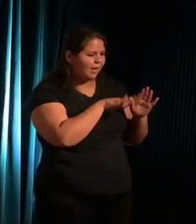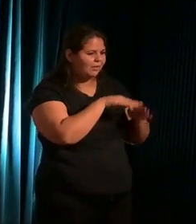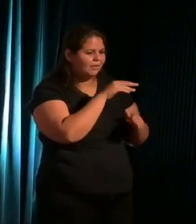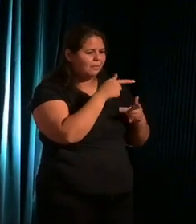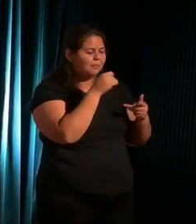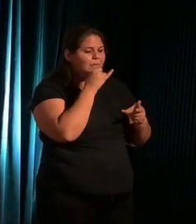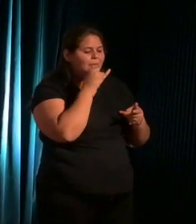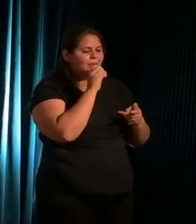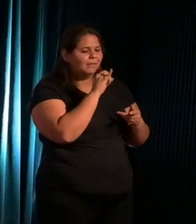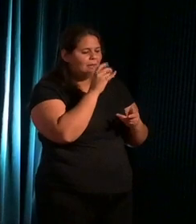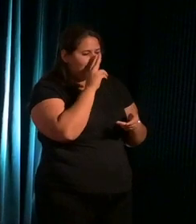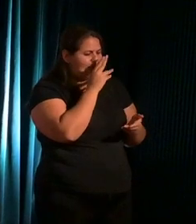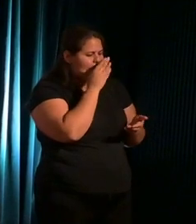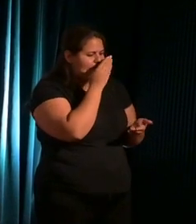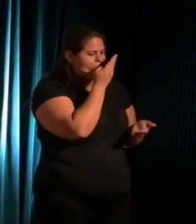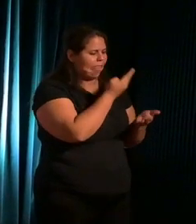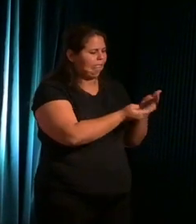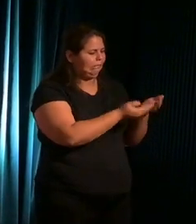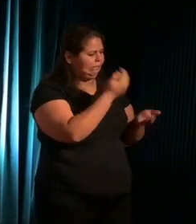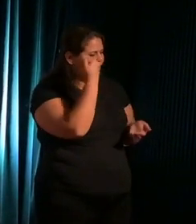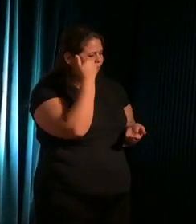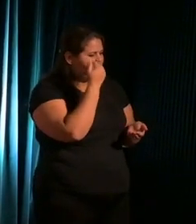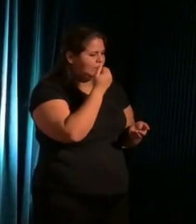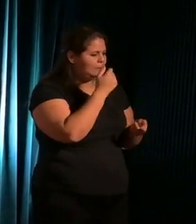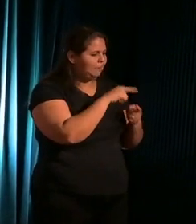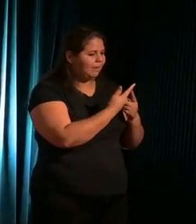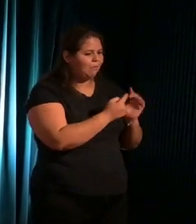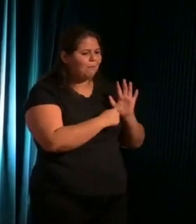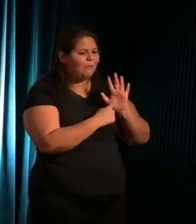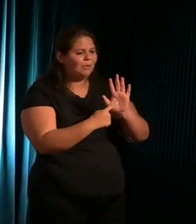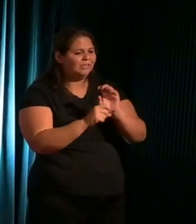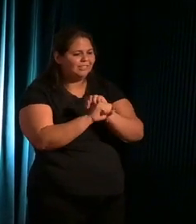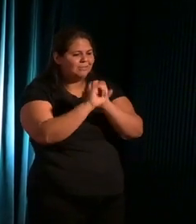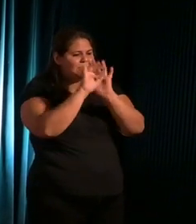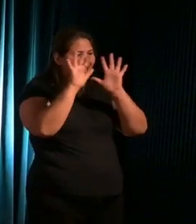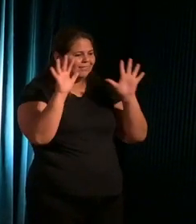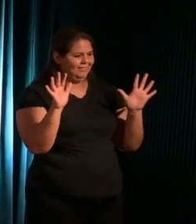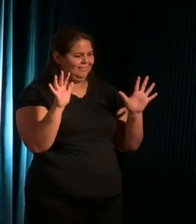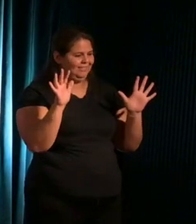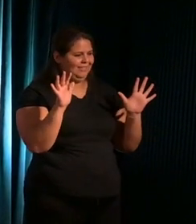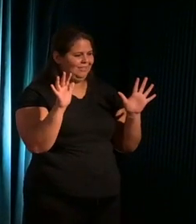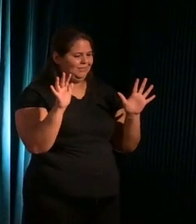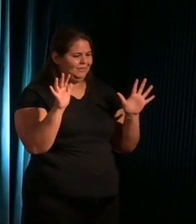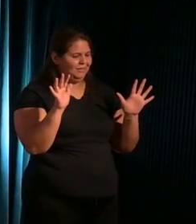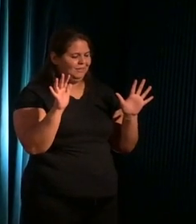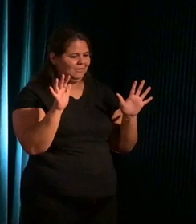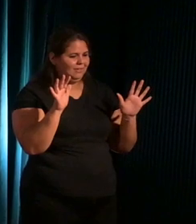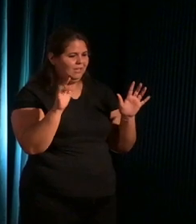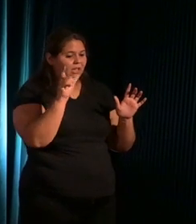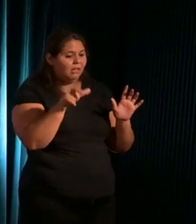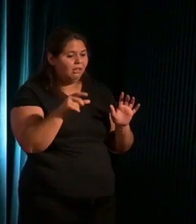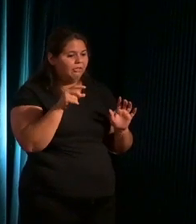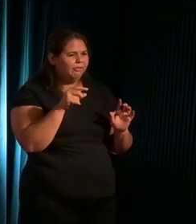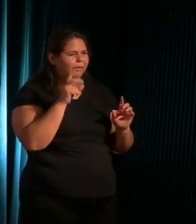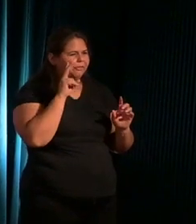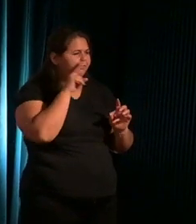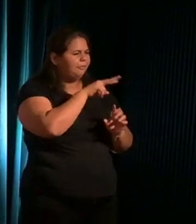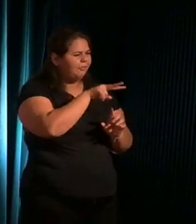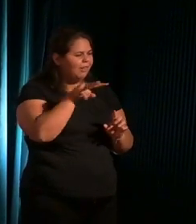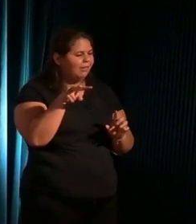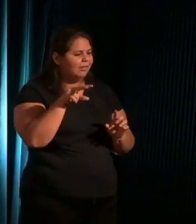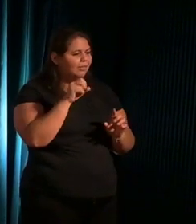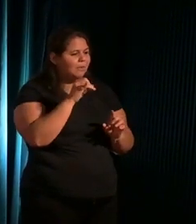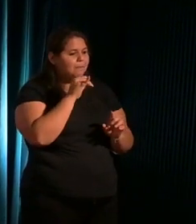da matéria de uma forma mais explícita, em que quem for ver,